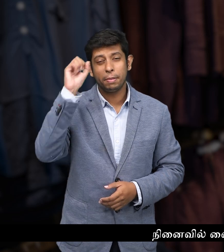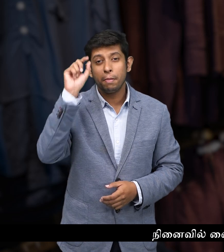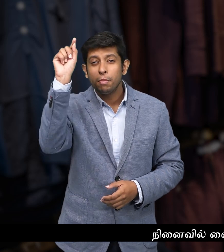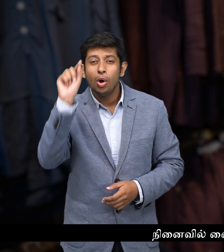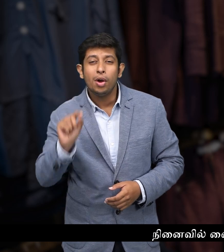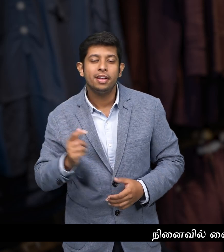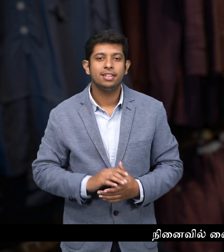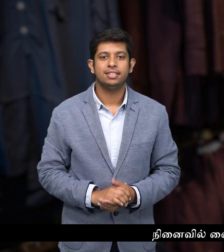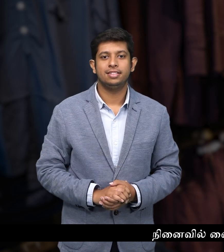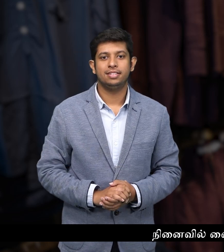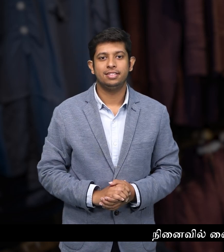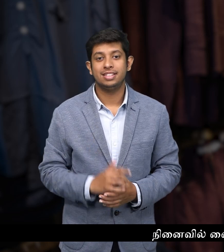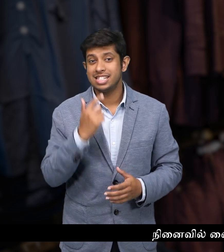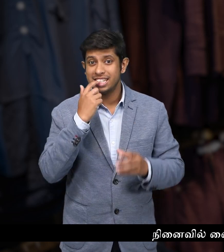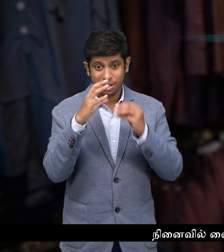நினைவில் வைத்துக் கொள்ளுங்கள்,